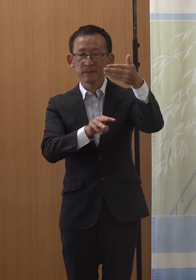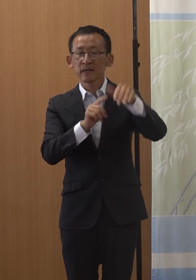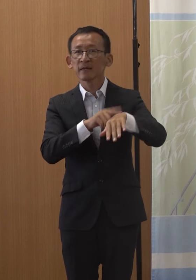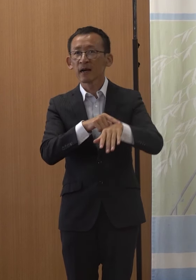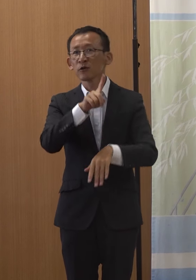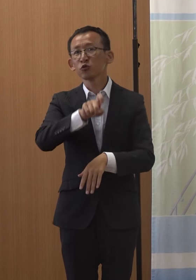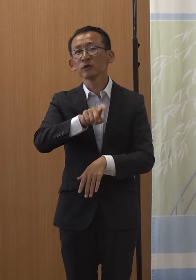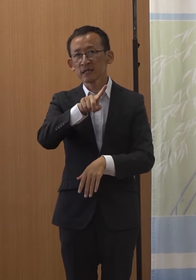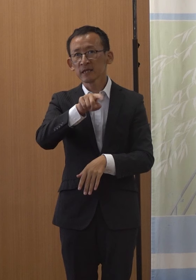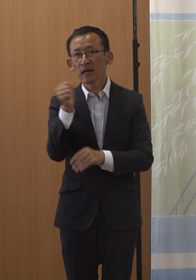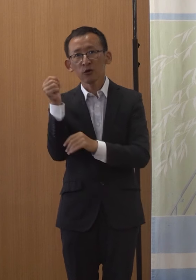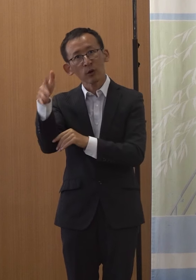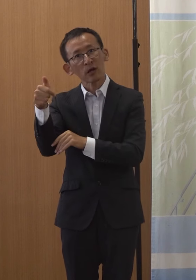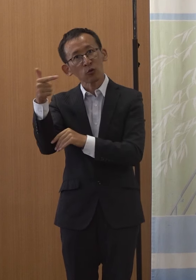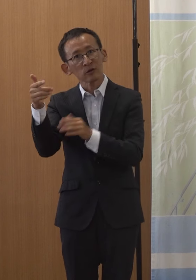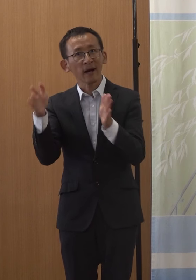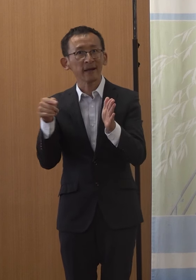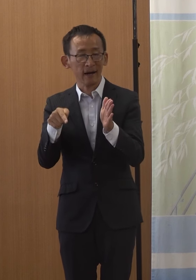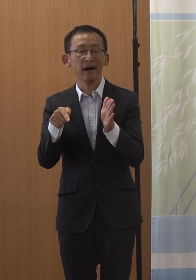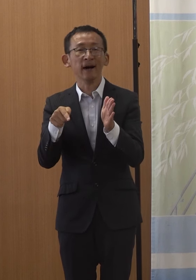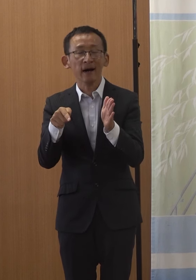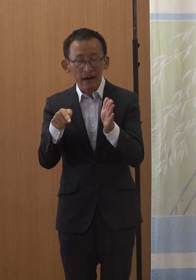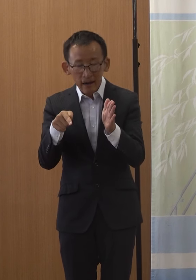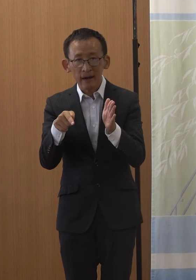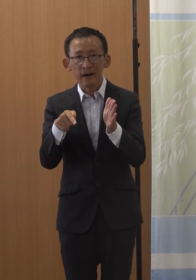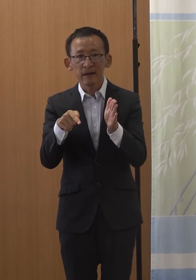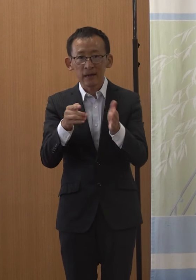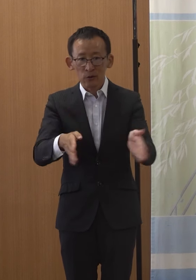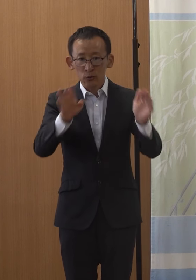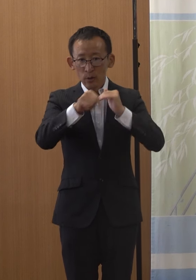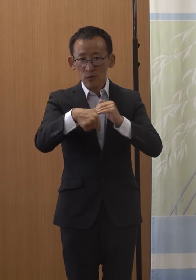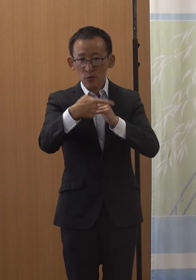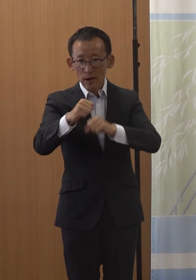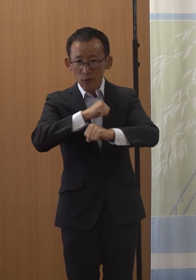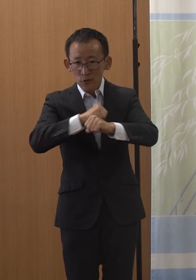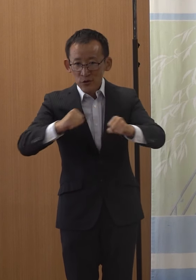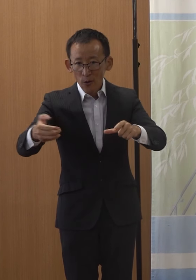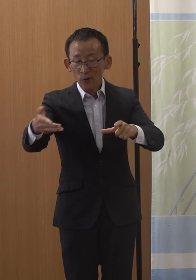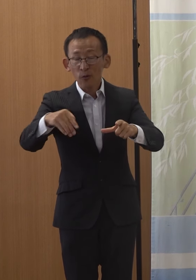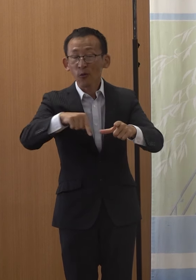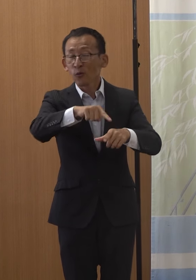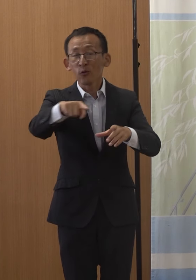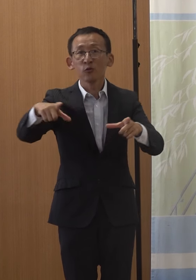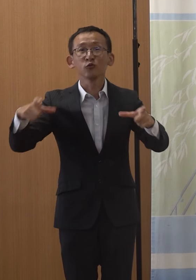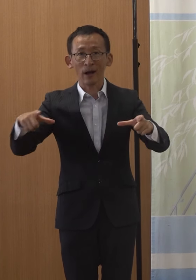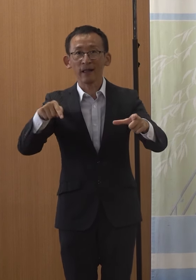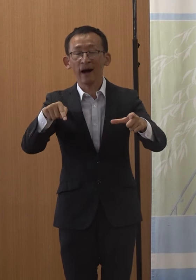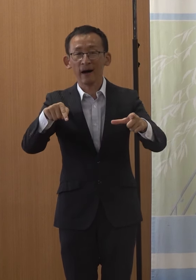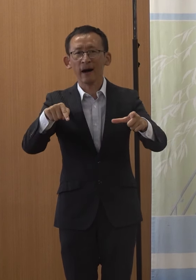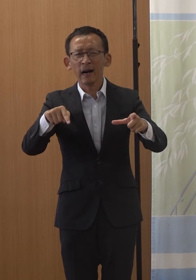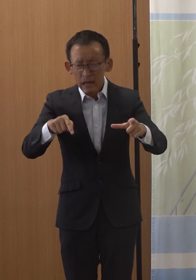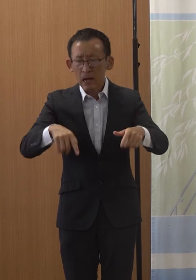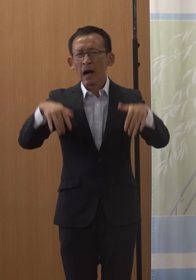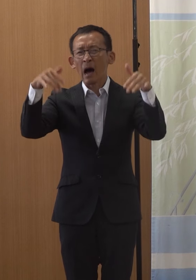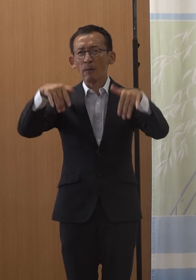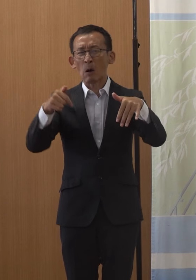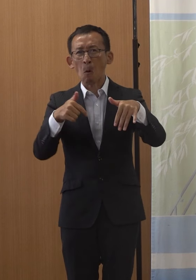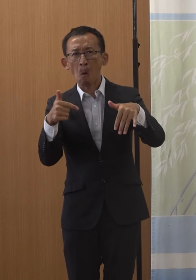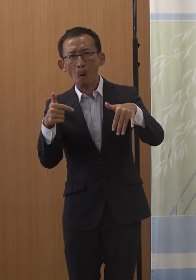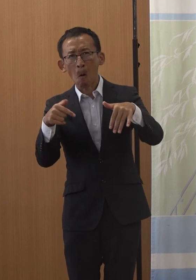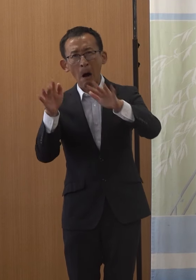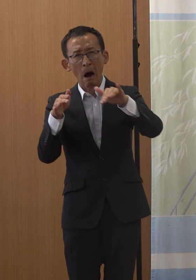時、金沢未来の街創造館のグラウンドで行います。なお、好天の場合は、悪